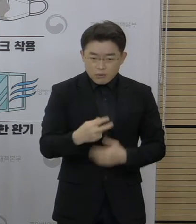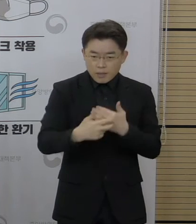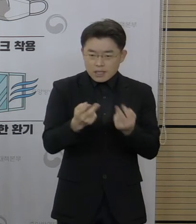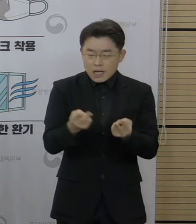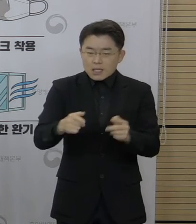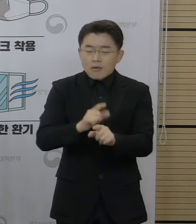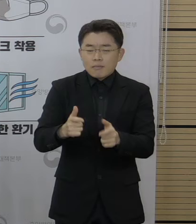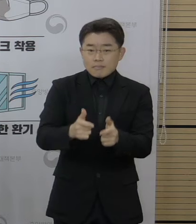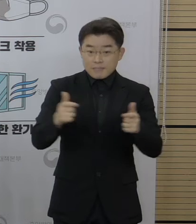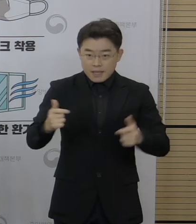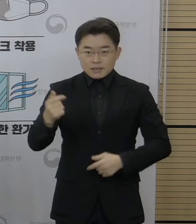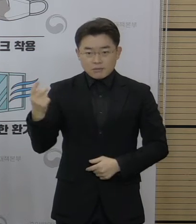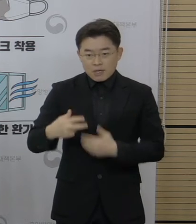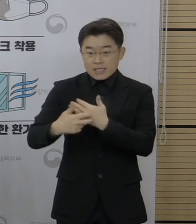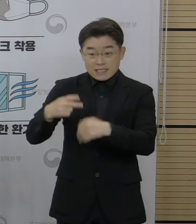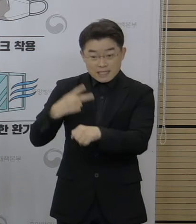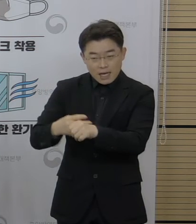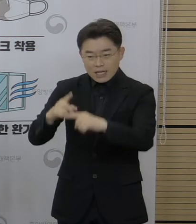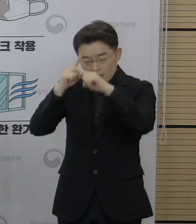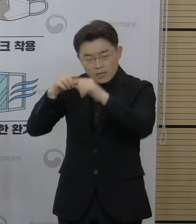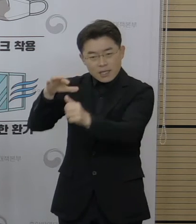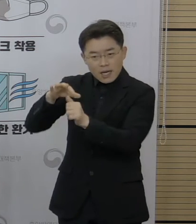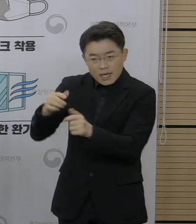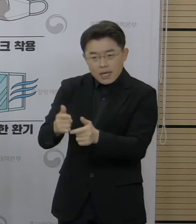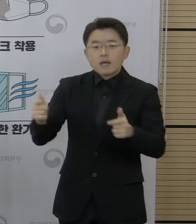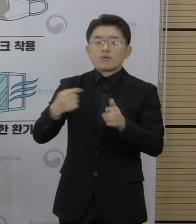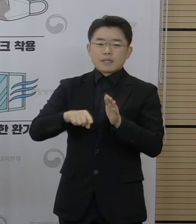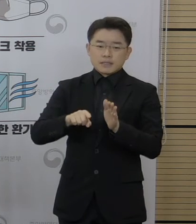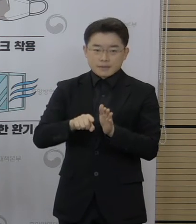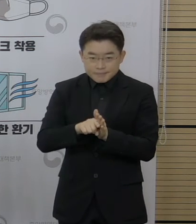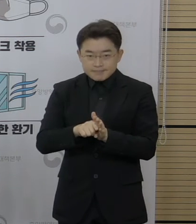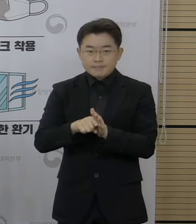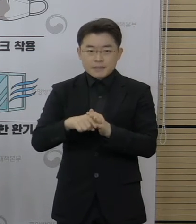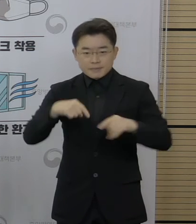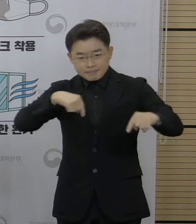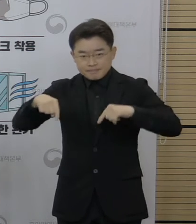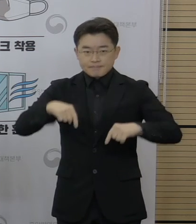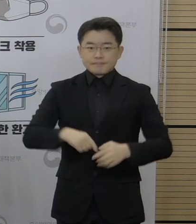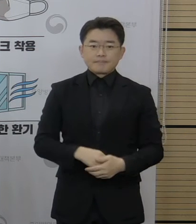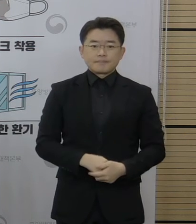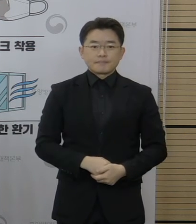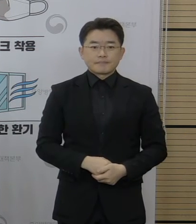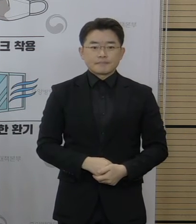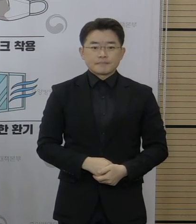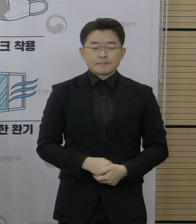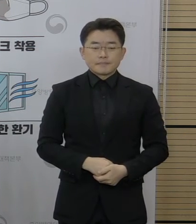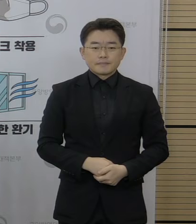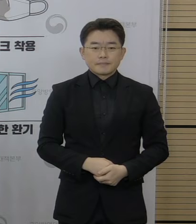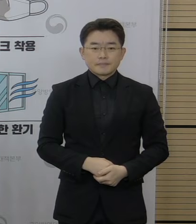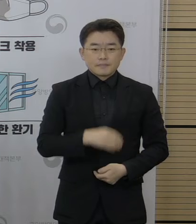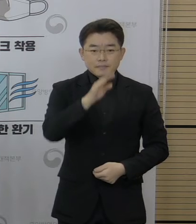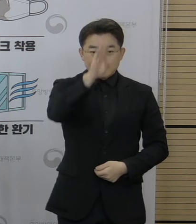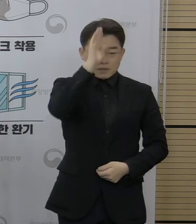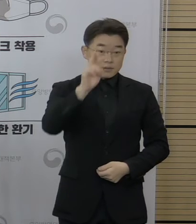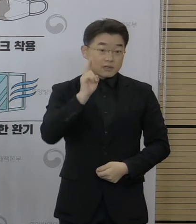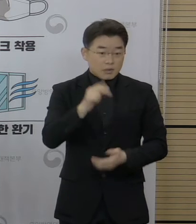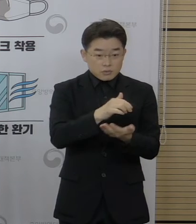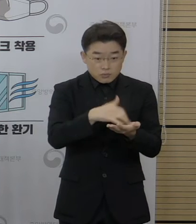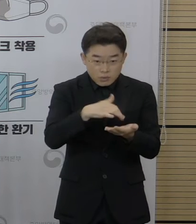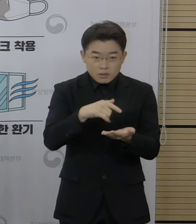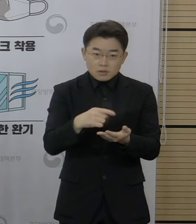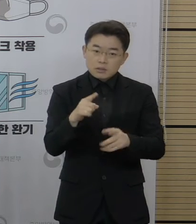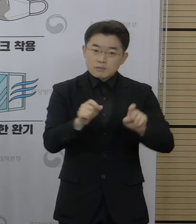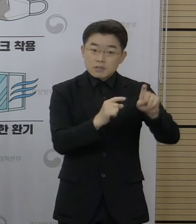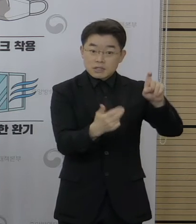의료 등 역량 확보를 위한 전방위적인 대책도 지속적으로 추진하겠습니다 위 중증 환자 수는 11월